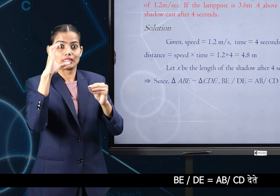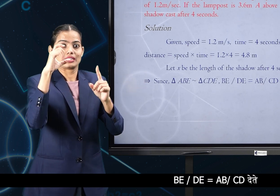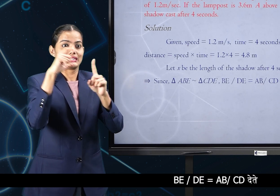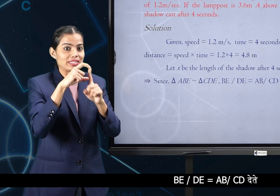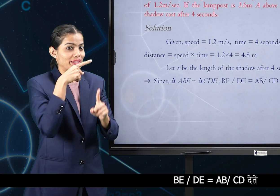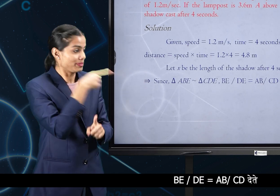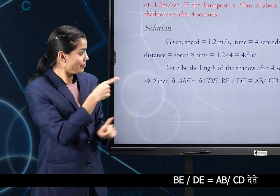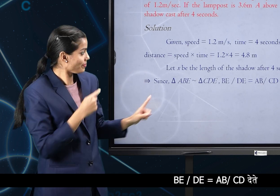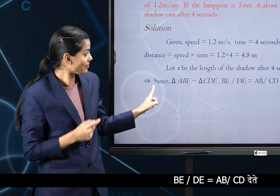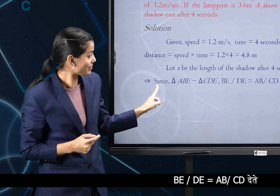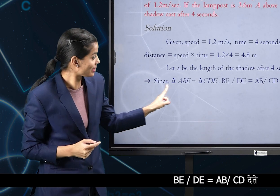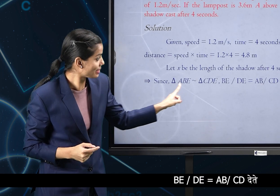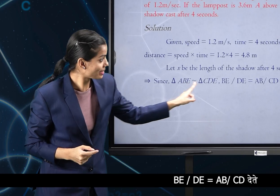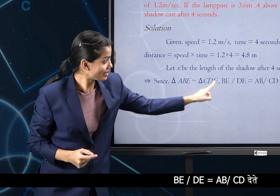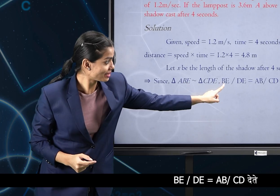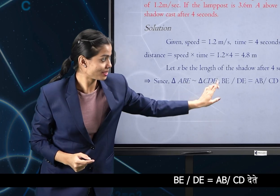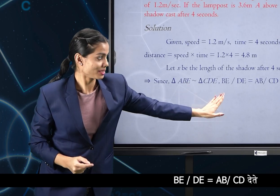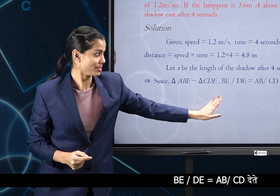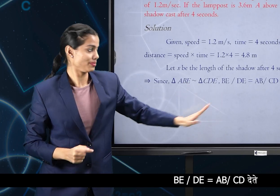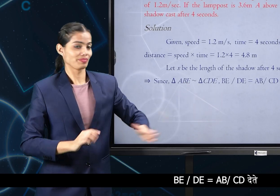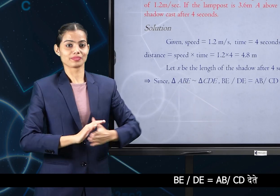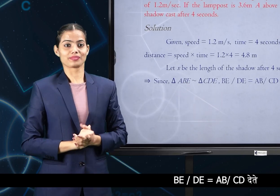BE by DE is equal to AB by CD देते.